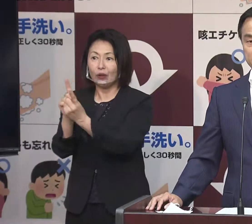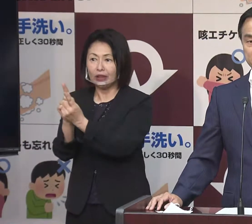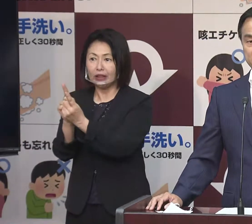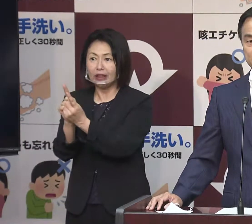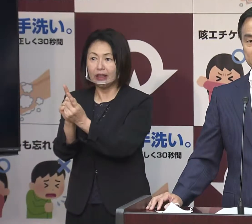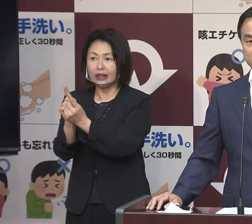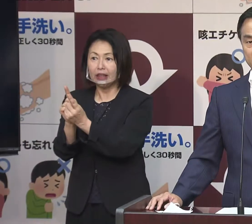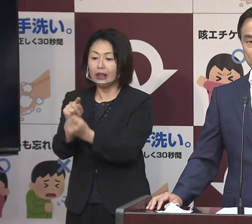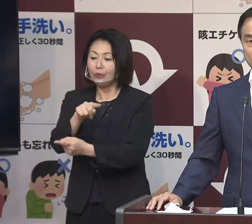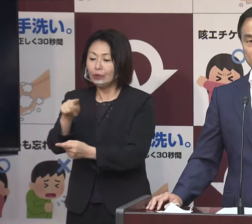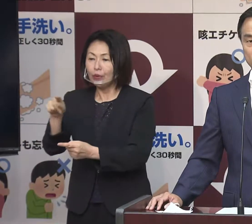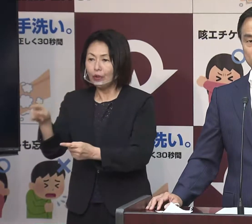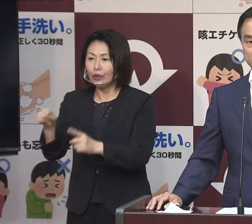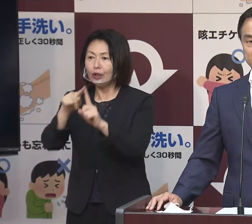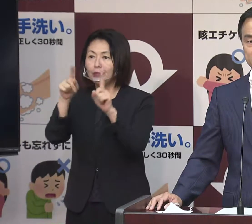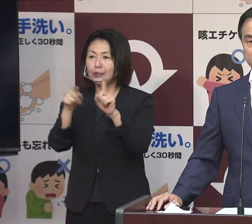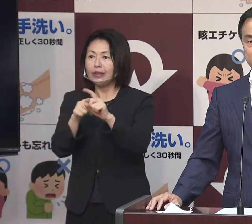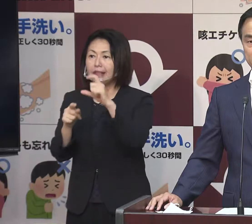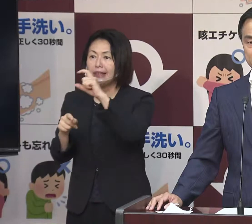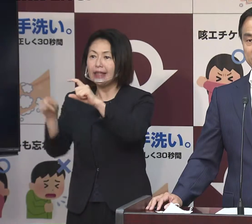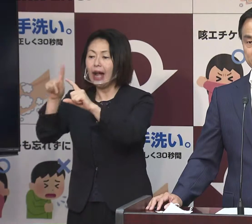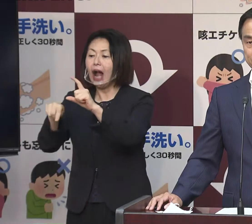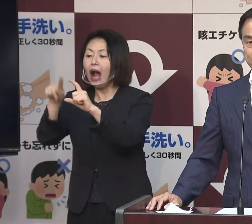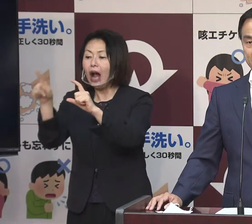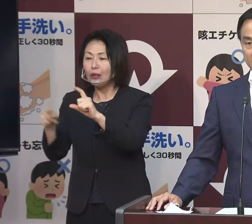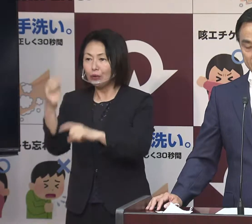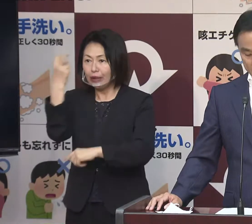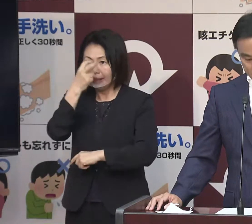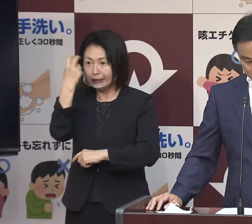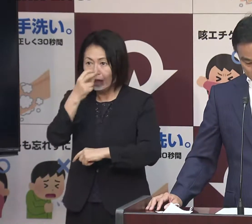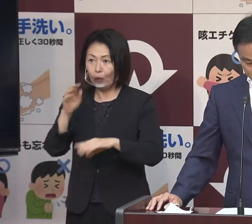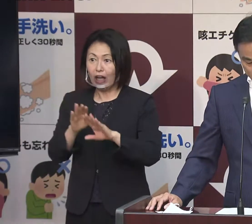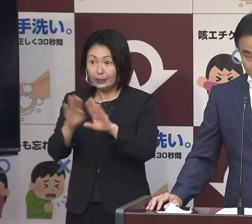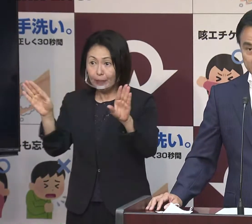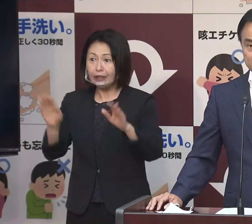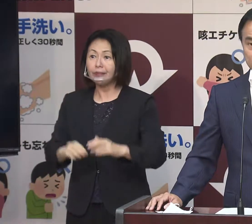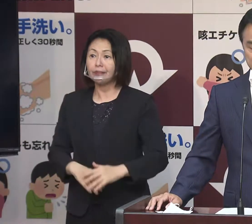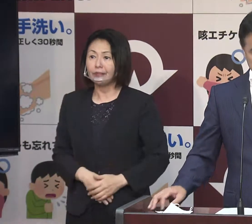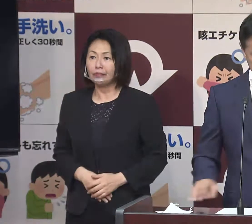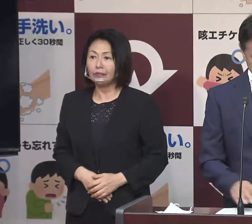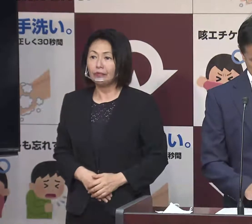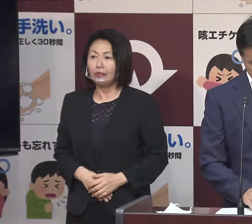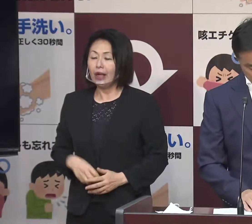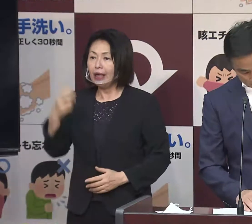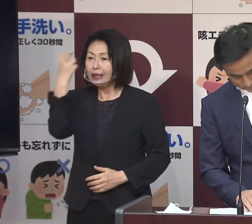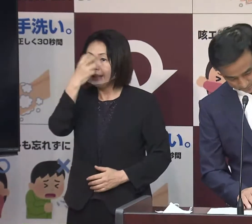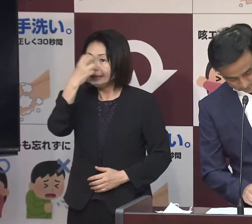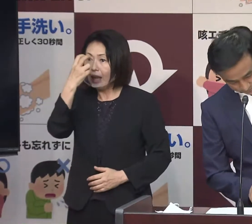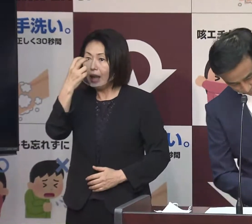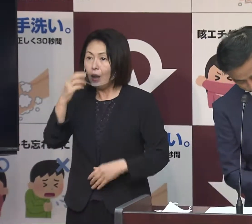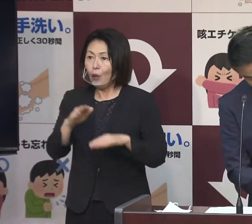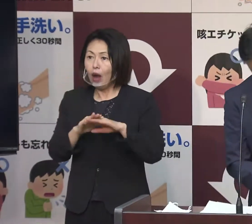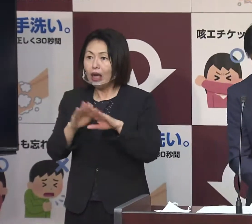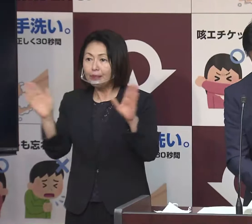斉に PCR 検査を行うことにします。で、検査の実施につきましては、